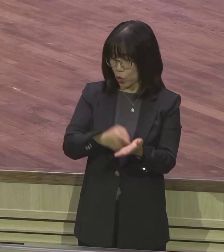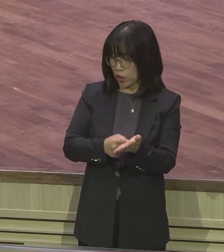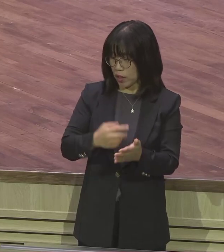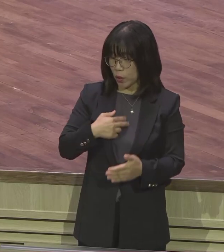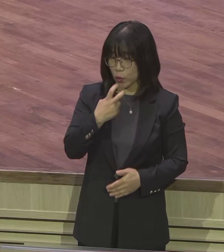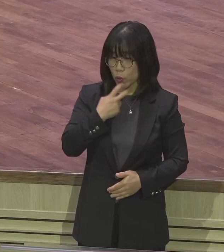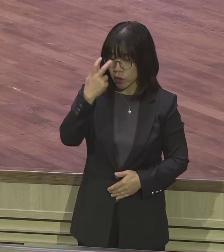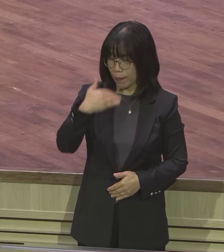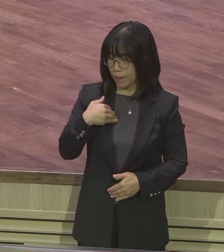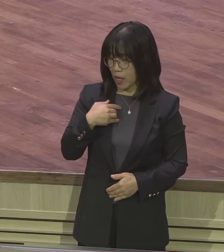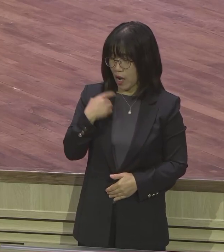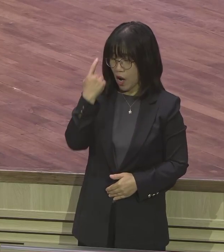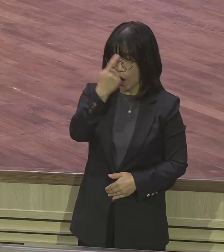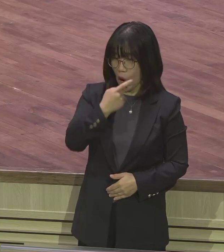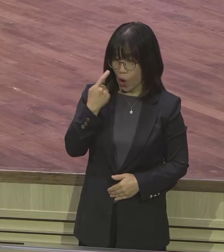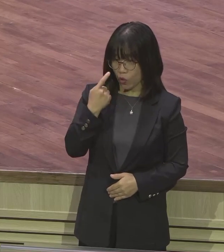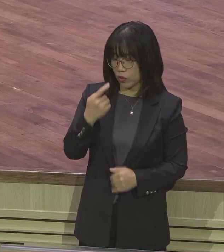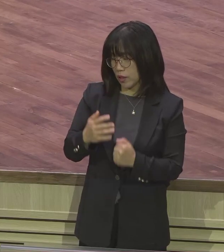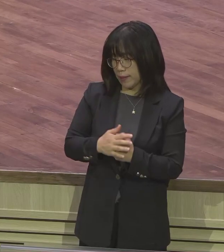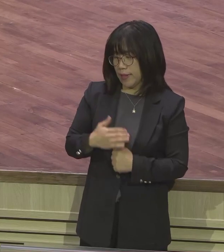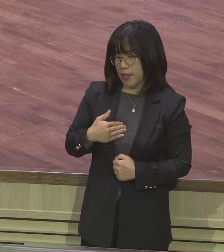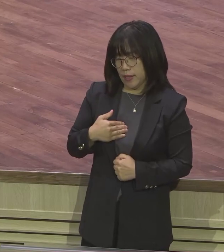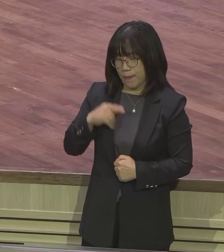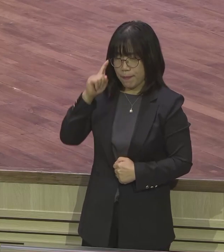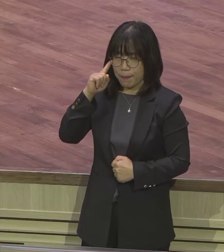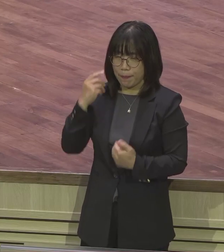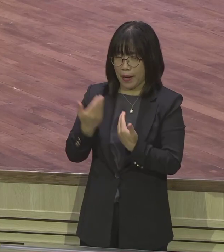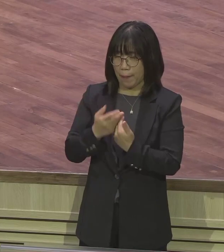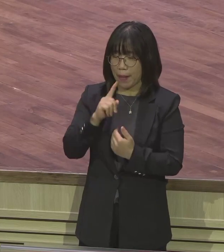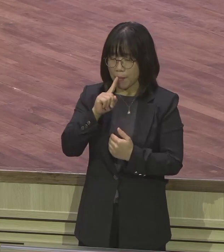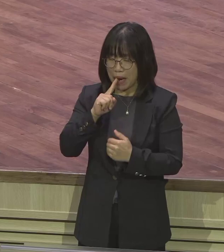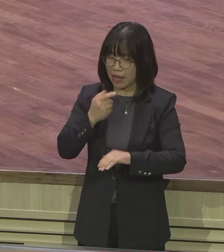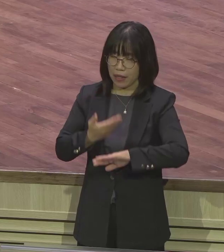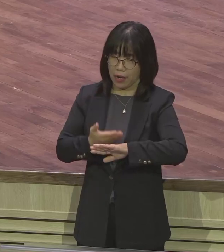반대로 말하지 않겠습니까? 반대로.